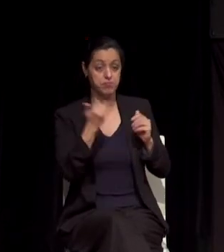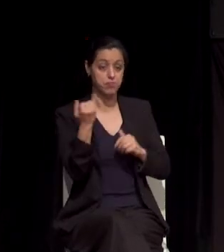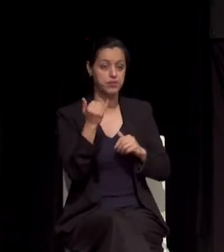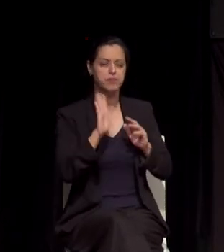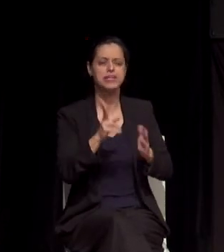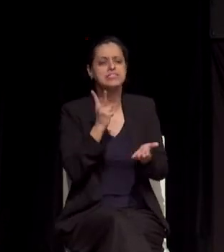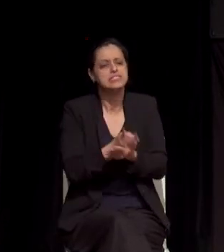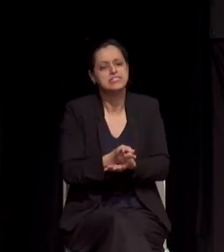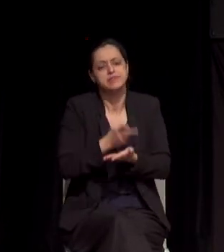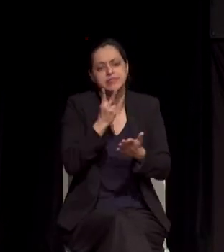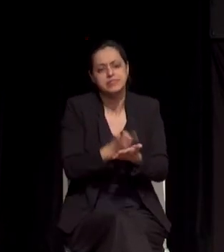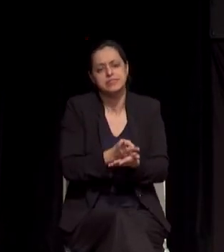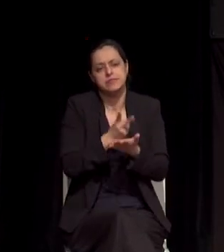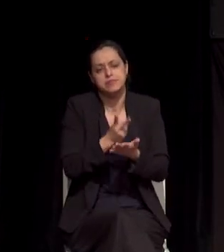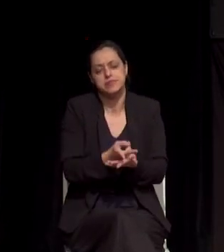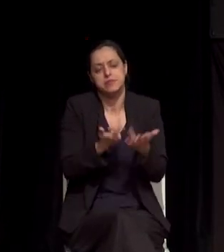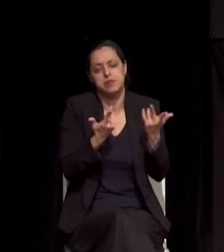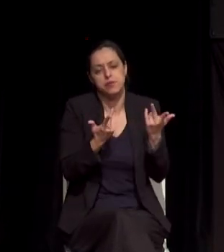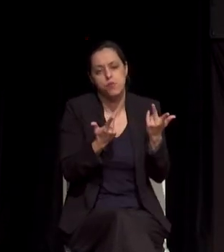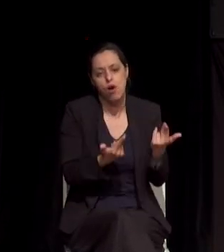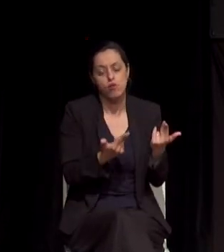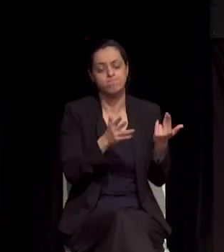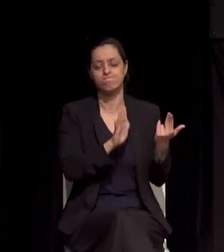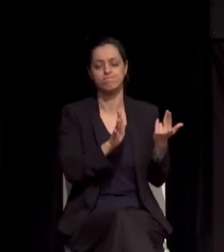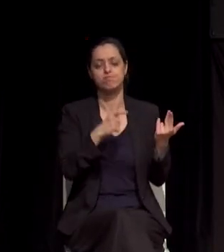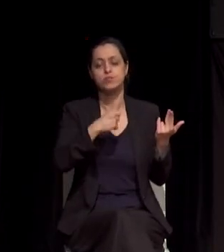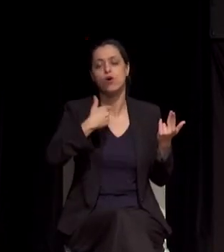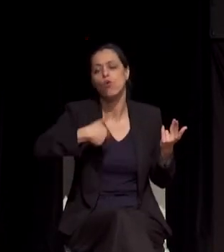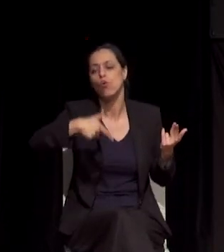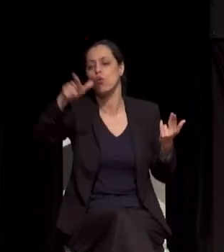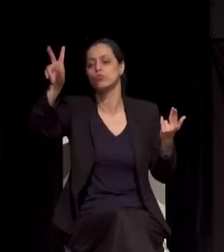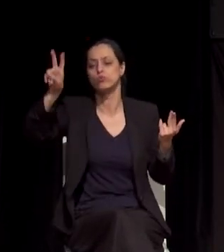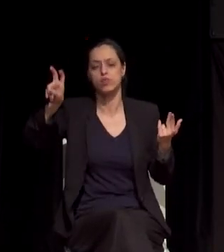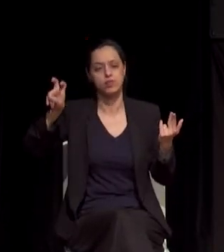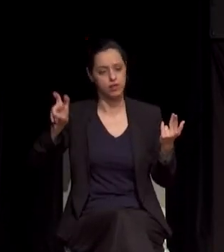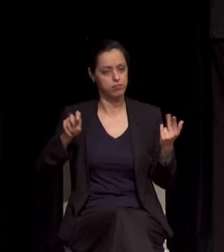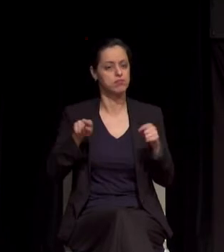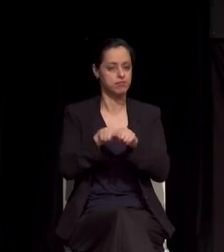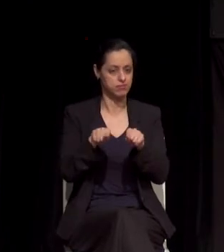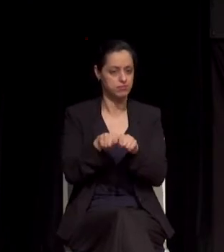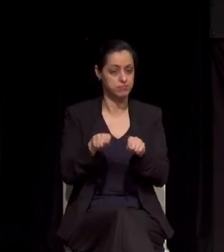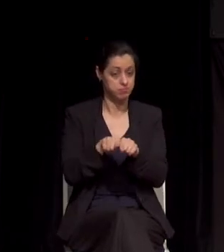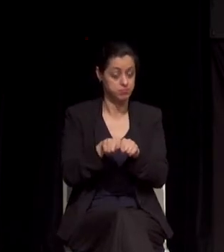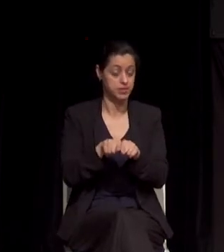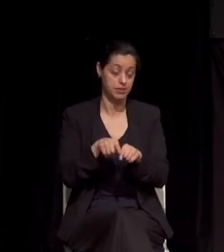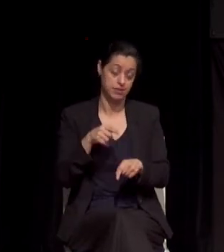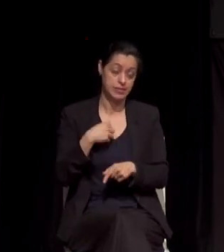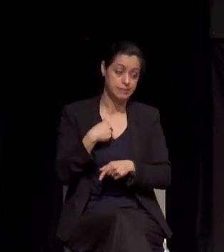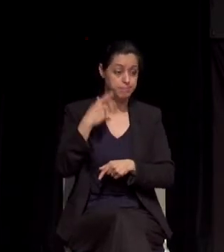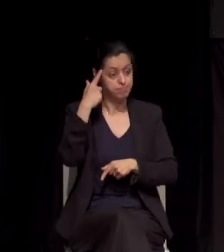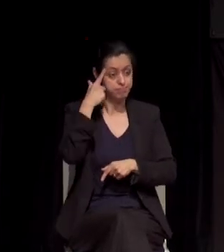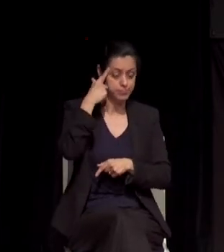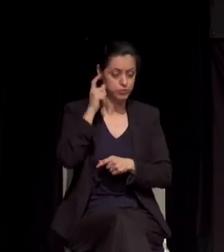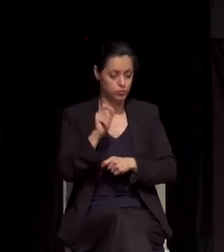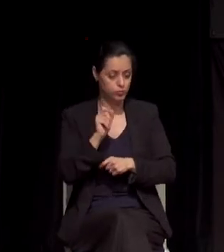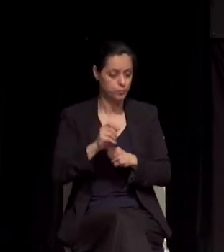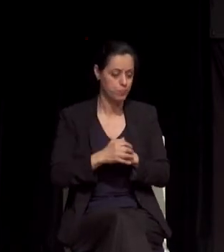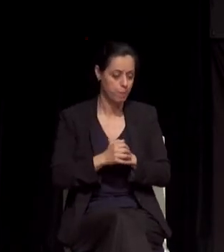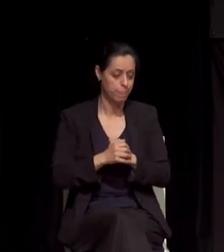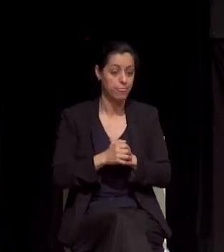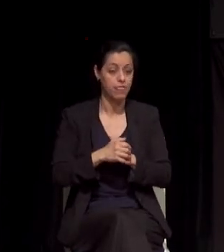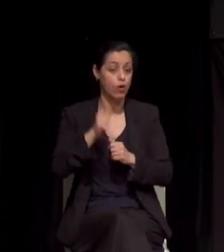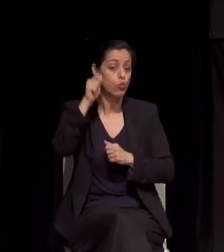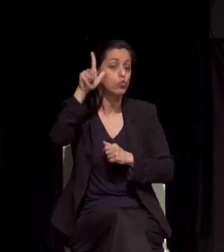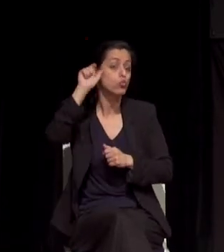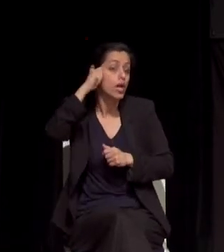sempre patinando no mesmo lugar, e a gente precisa avançar. E avançar, eu quero também que a gente trate a cultura